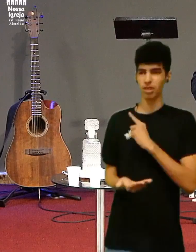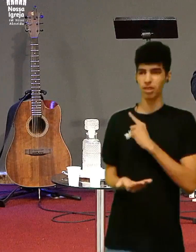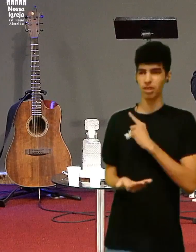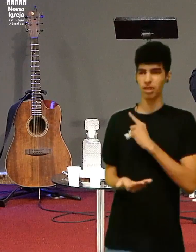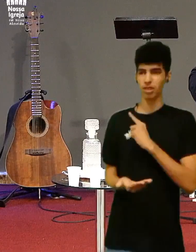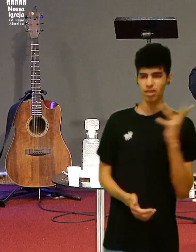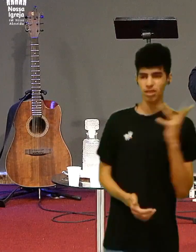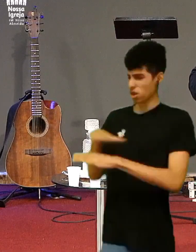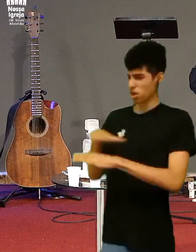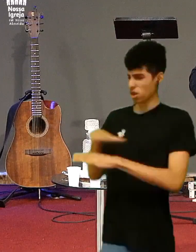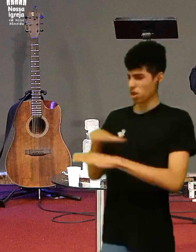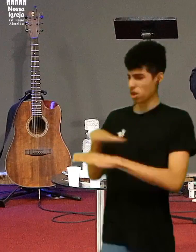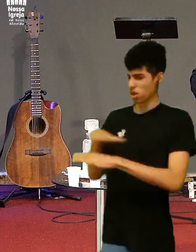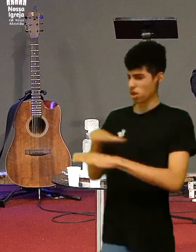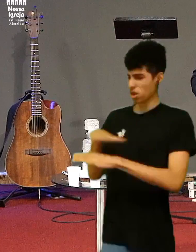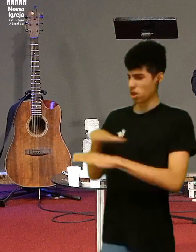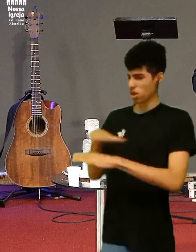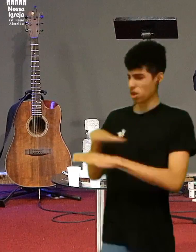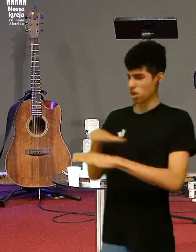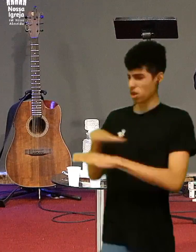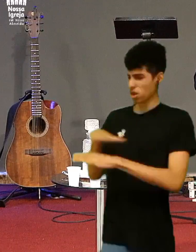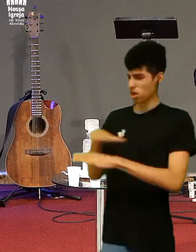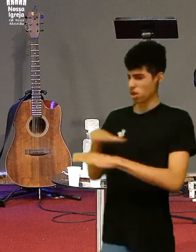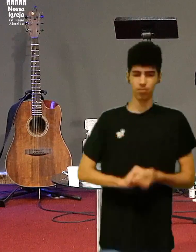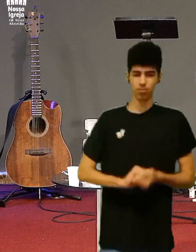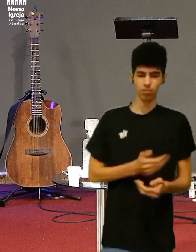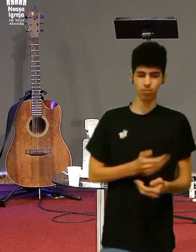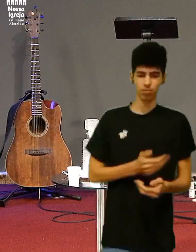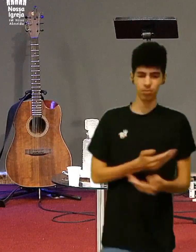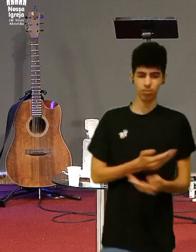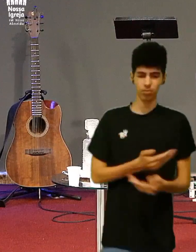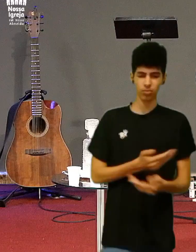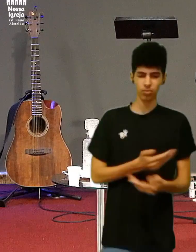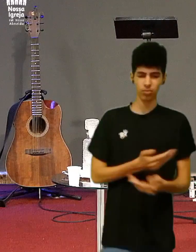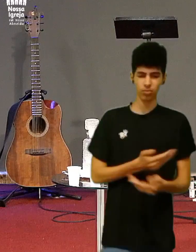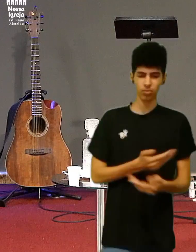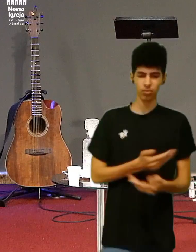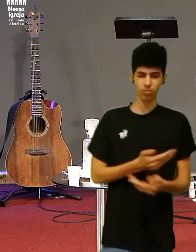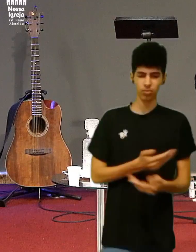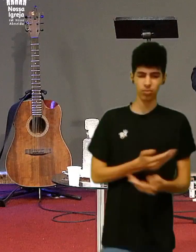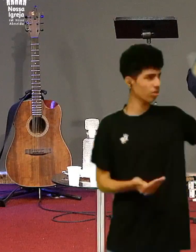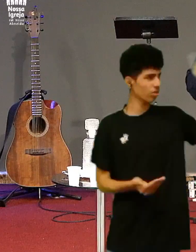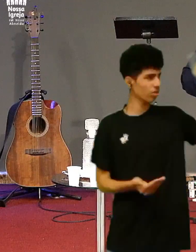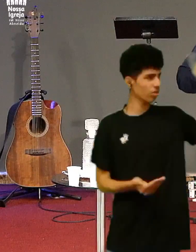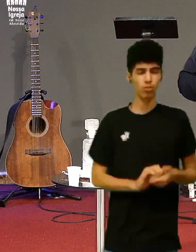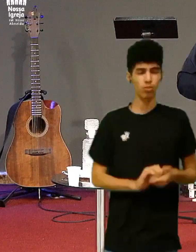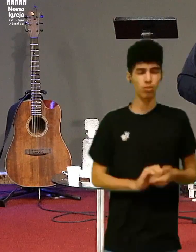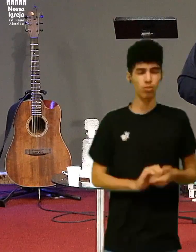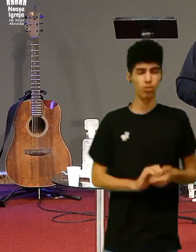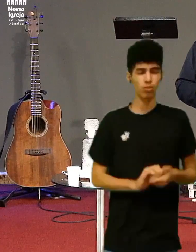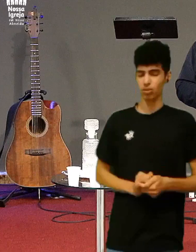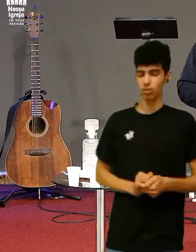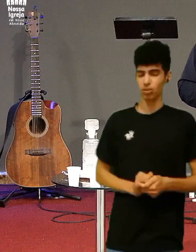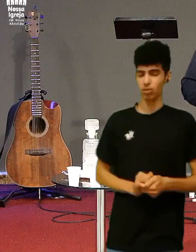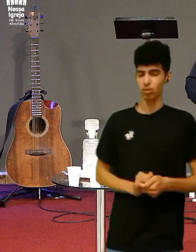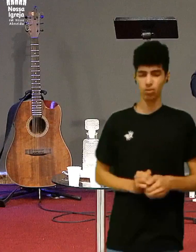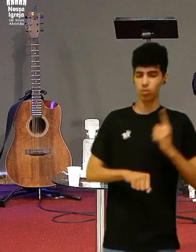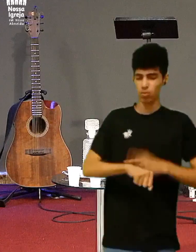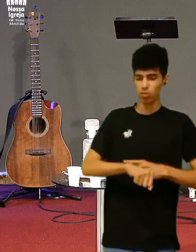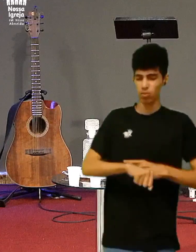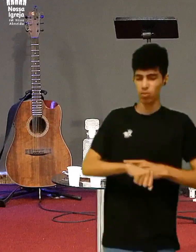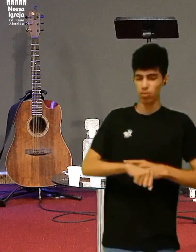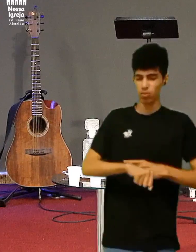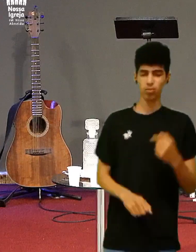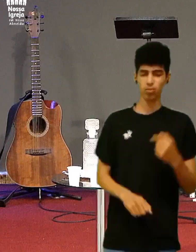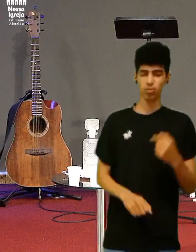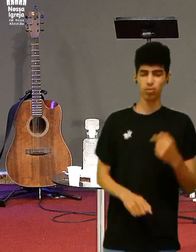Israel. Sabereis que eu sou o Senhor, quando eu abrir a vossa sepultura, e vos fizer sair dela, ó povo meu. Porei